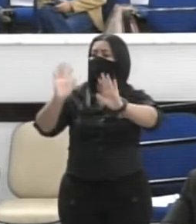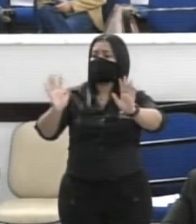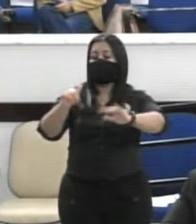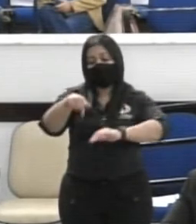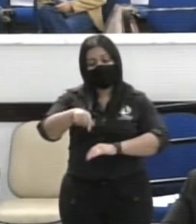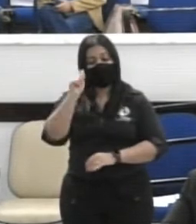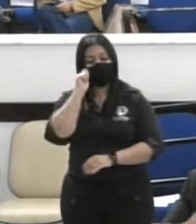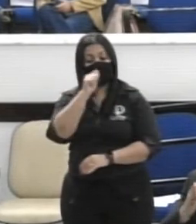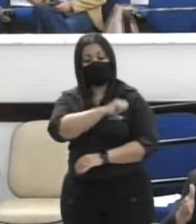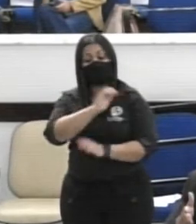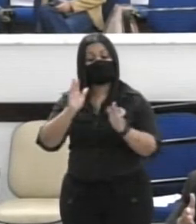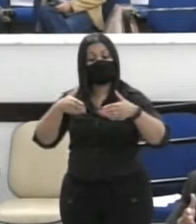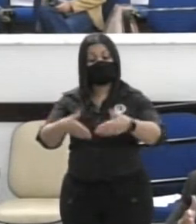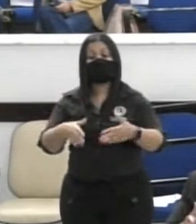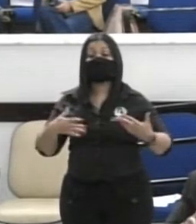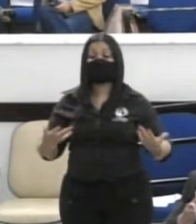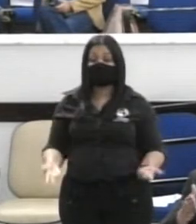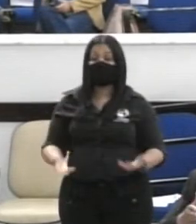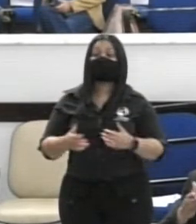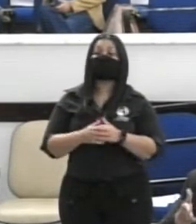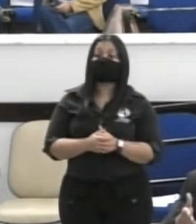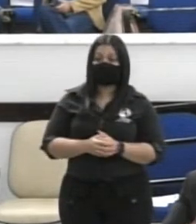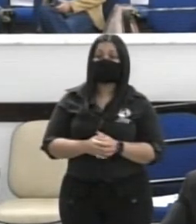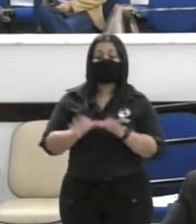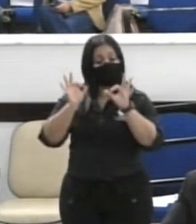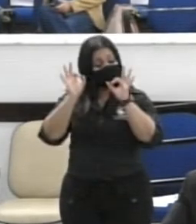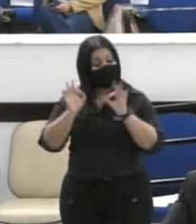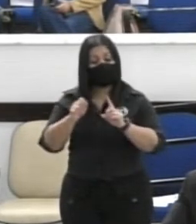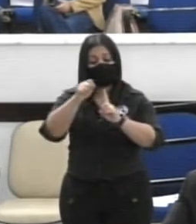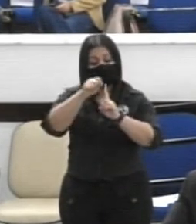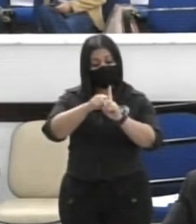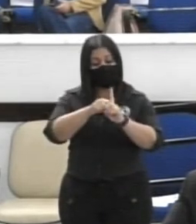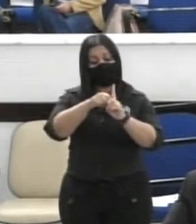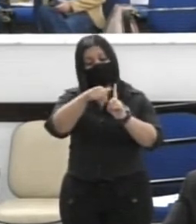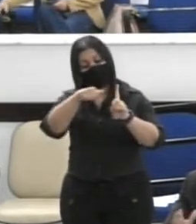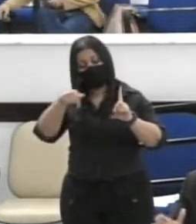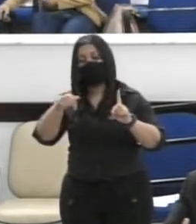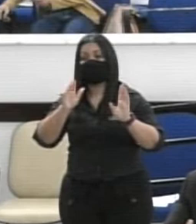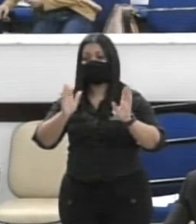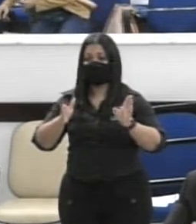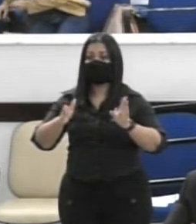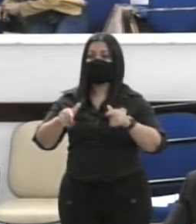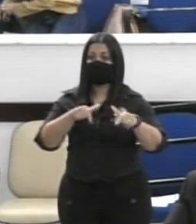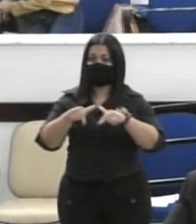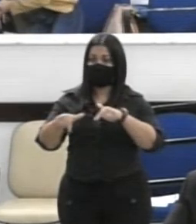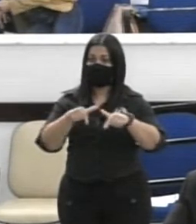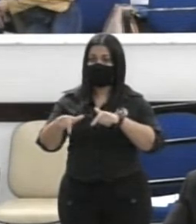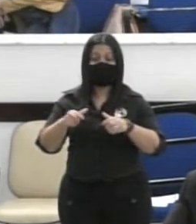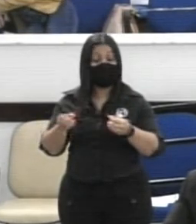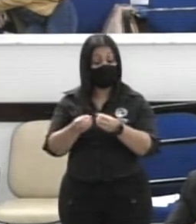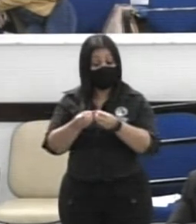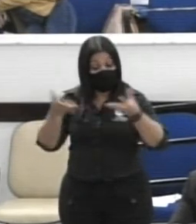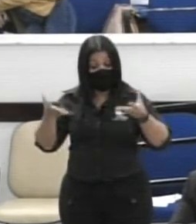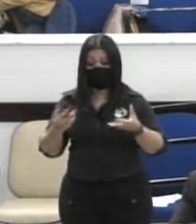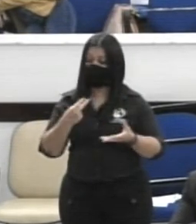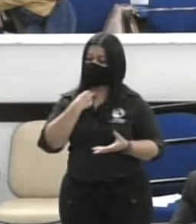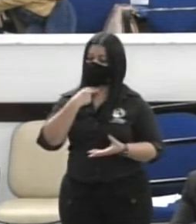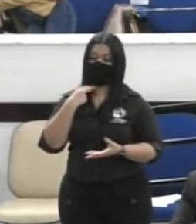assim, a senhora é meritória, a senhora está 7 meses nesse cargo, ninguém faz milagre do dia para a noite. E eu